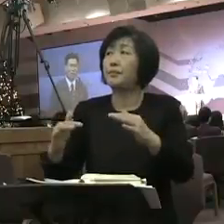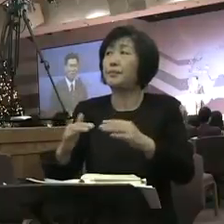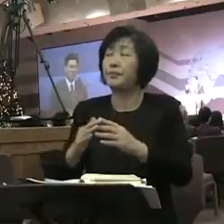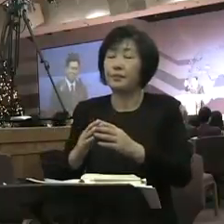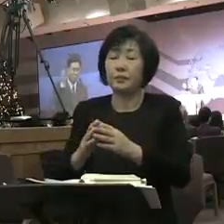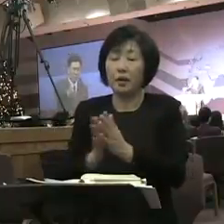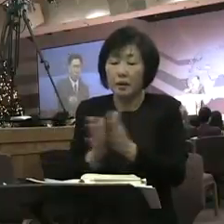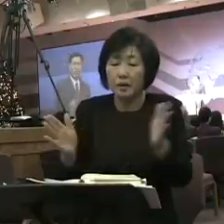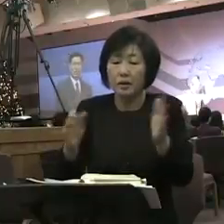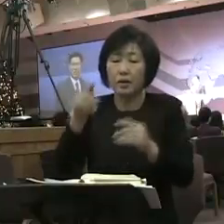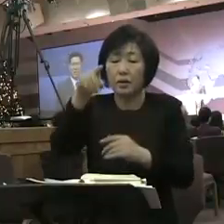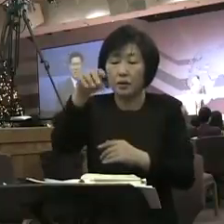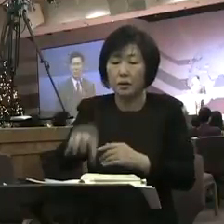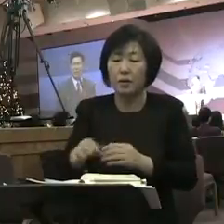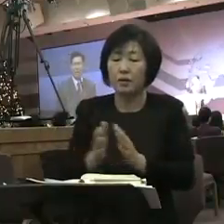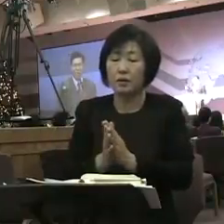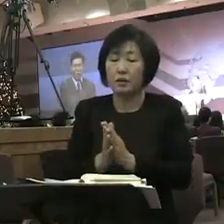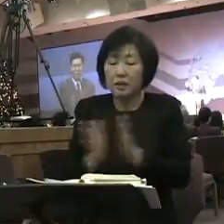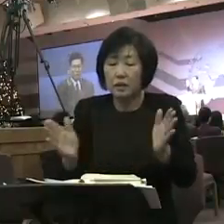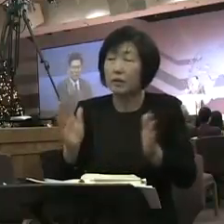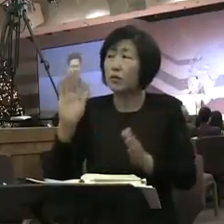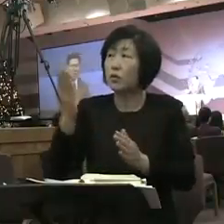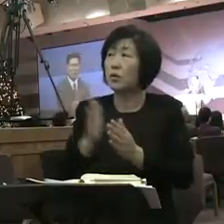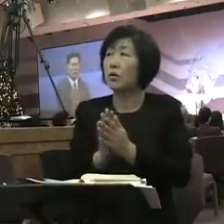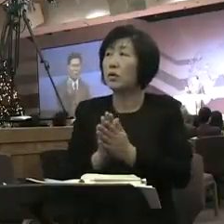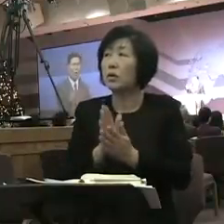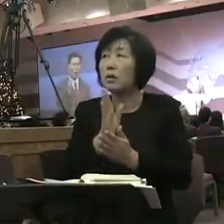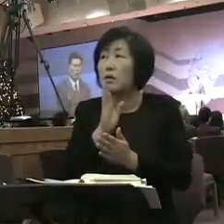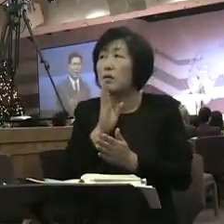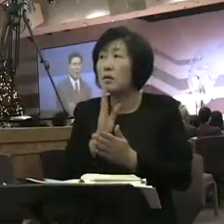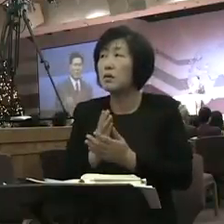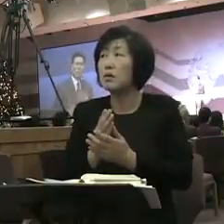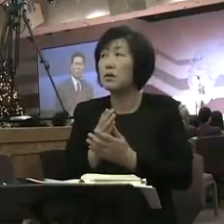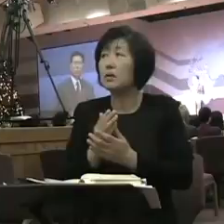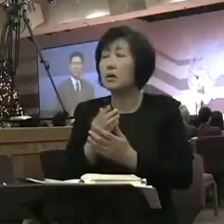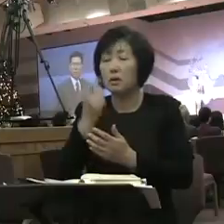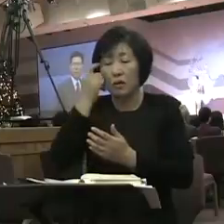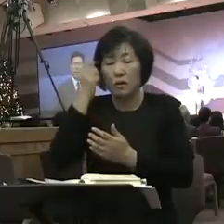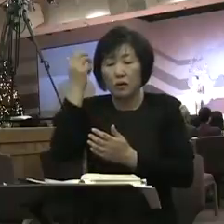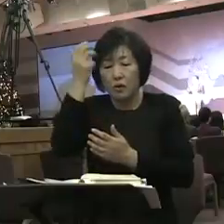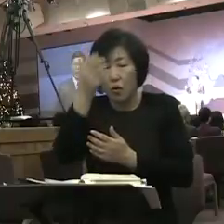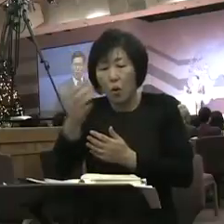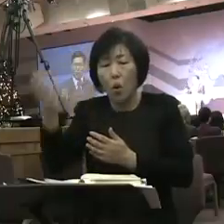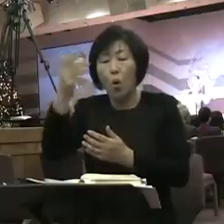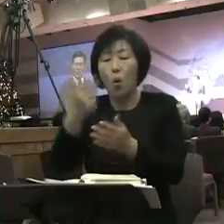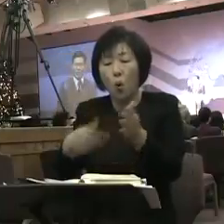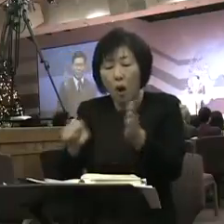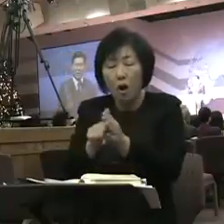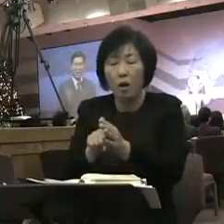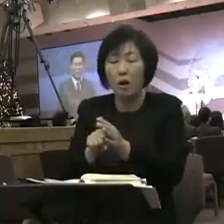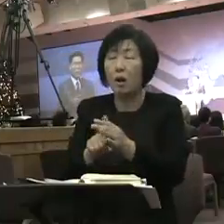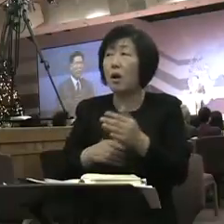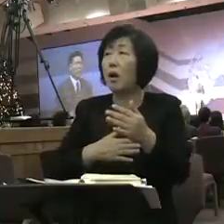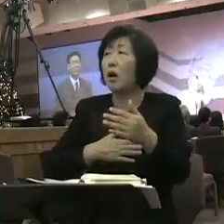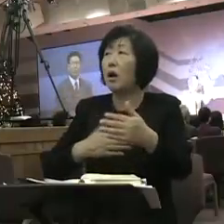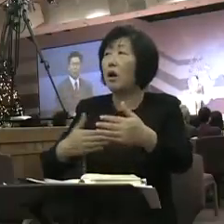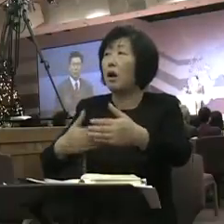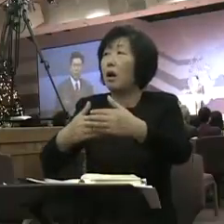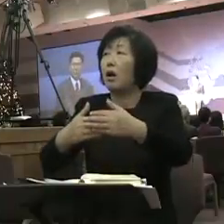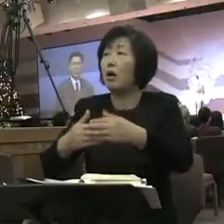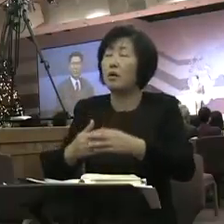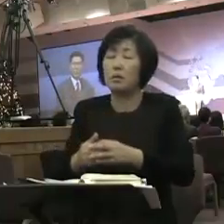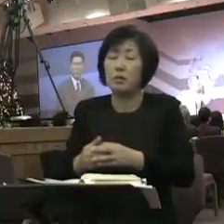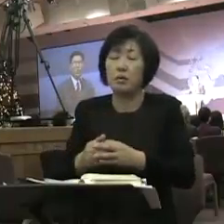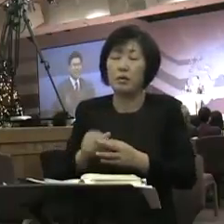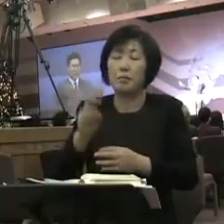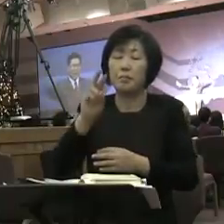거기에서 기도하기 시작했어요. 거기에서 훈련이 시작됐습니다. 거기에서 실질적으로 영혼을 위하여 가슴에 붓는 기도를 하고 인도네시아에 있는 125개의 미전도